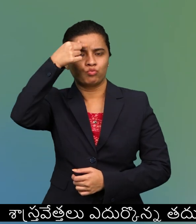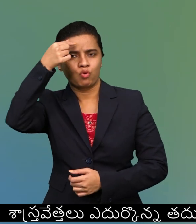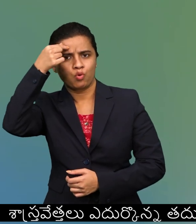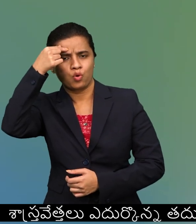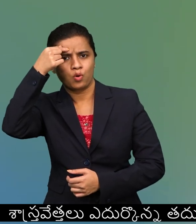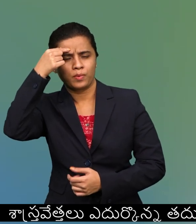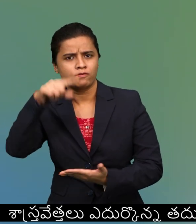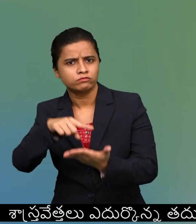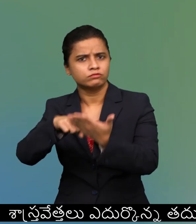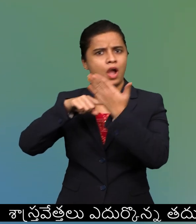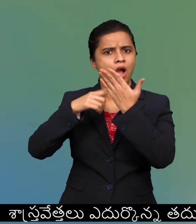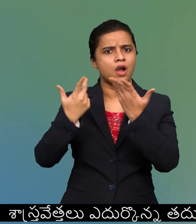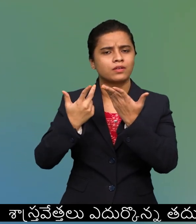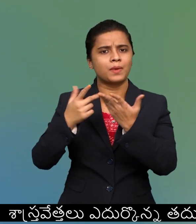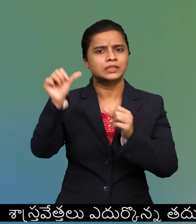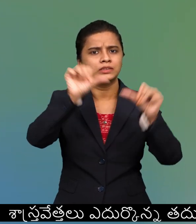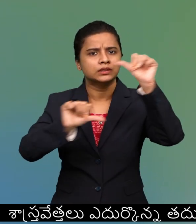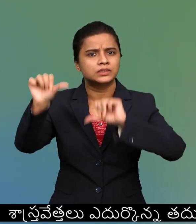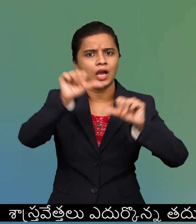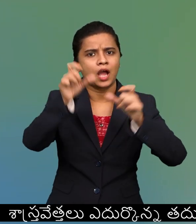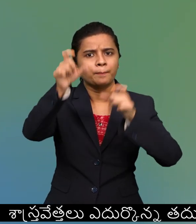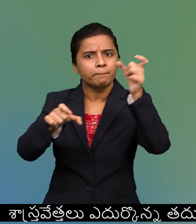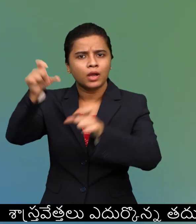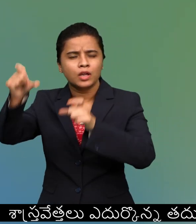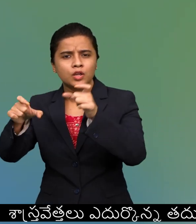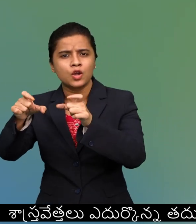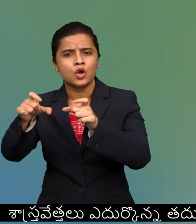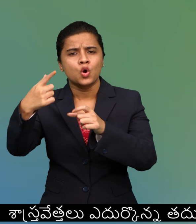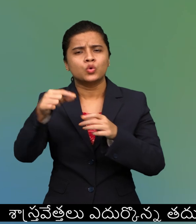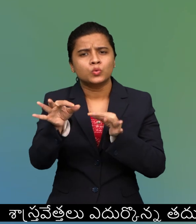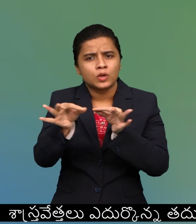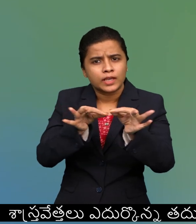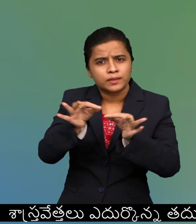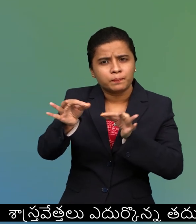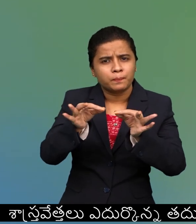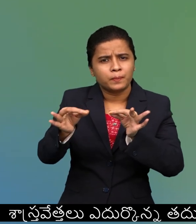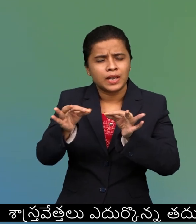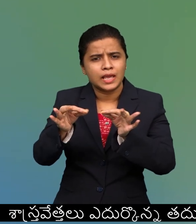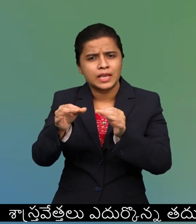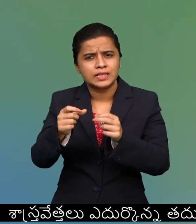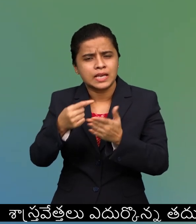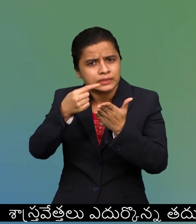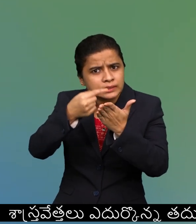శాస్త్రవేత్తలు ఎదుర్కొన్న తదుపరి సమస్య ఈ నియమాలకు తగిన వివరణలు ఇవ్వడం.